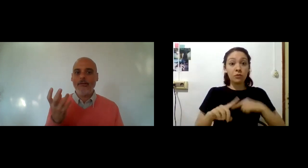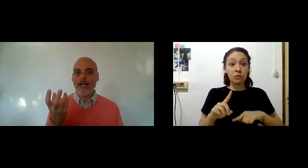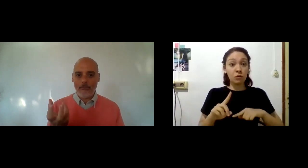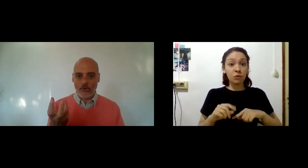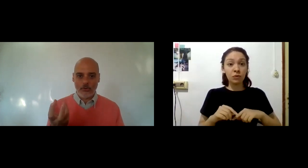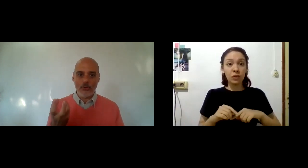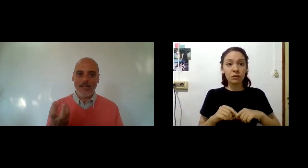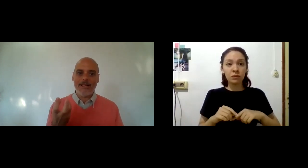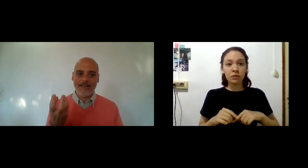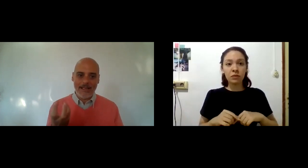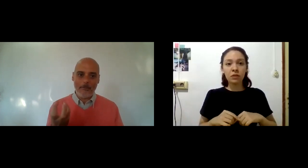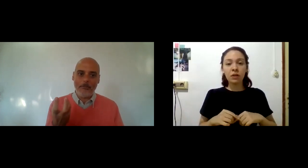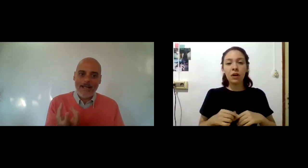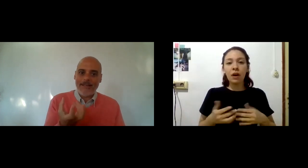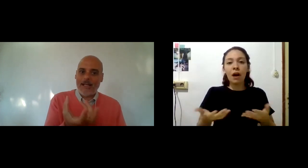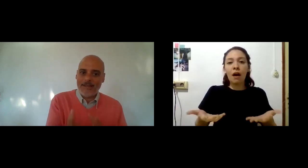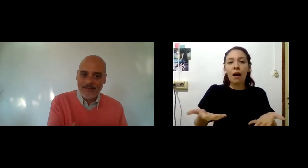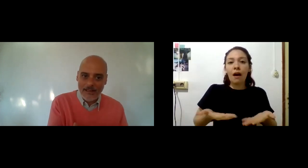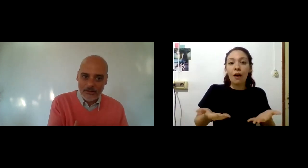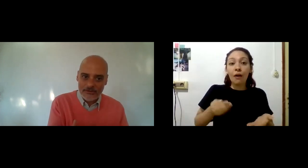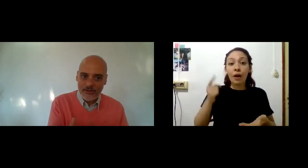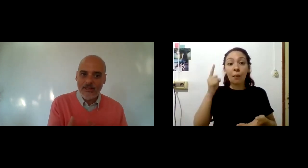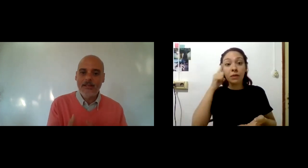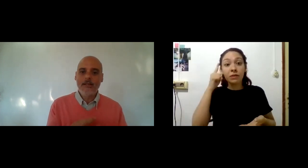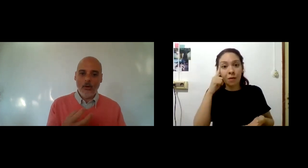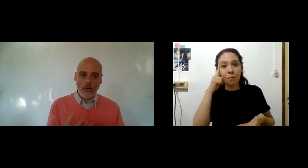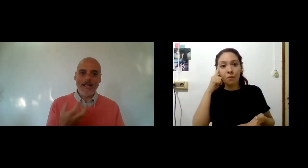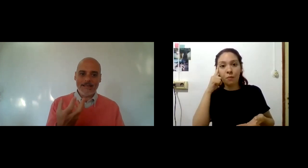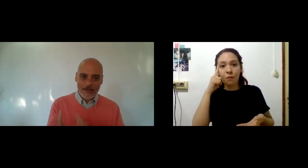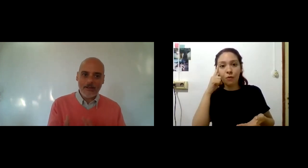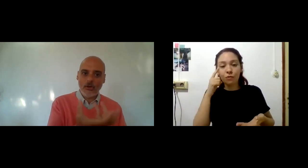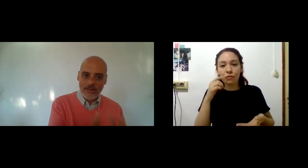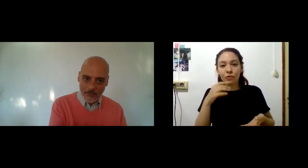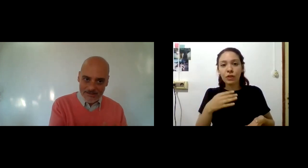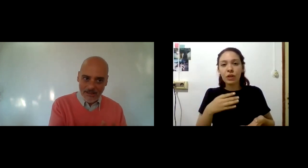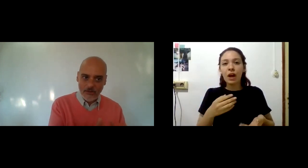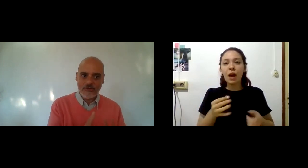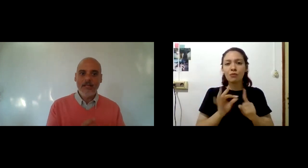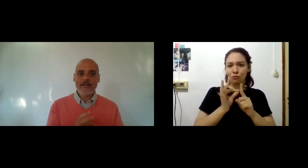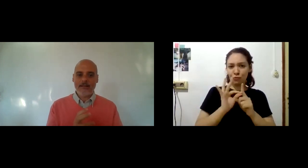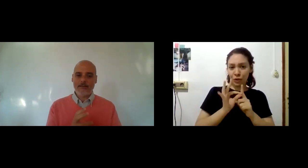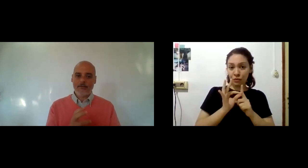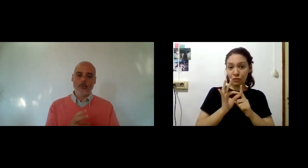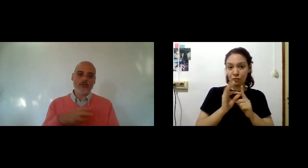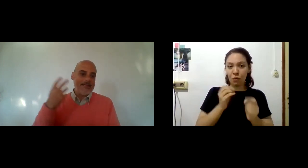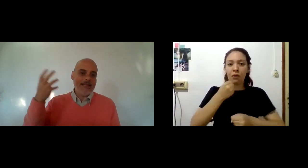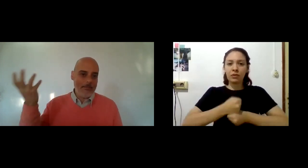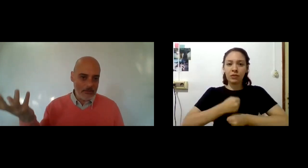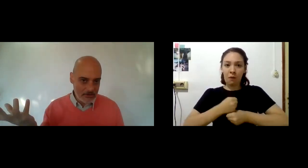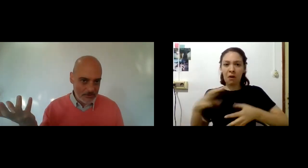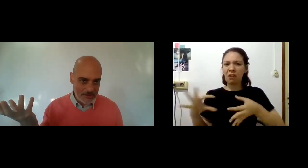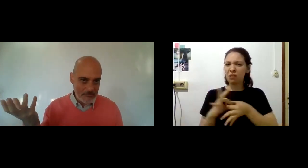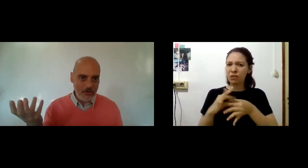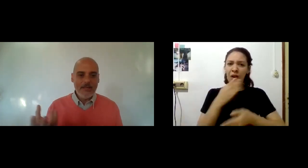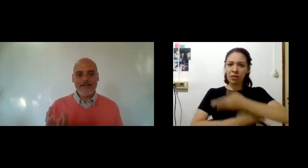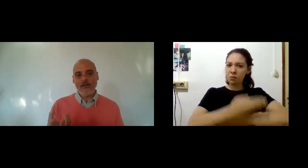no trabajamos, no es una carrera para discapacitados o para trabajar con discapacitados, como ayudantes